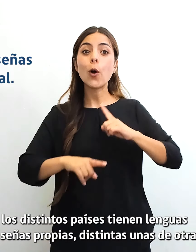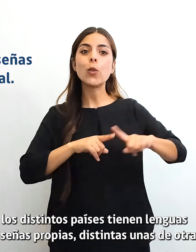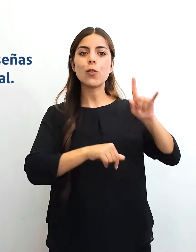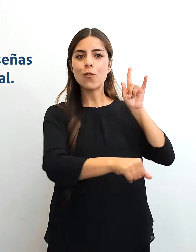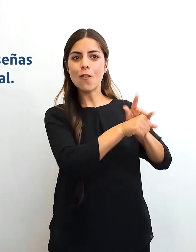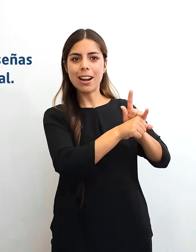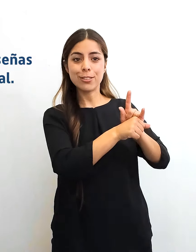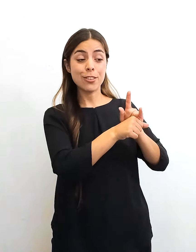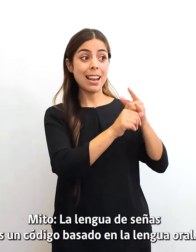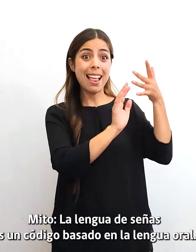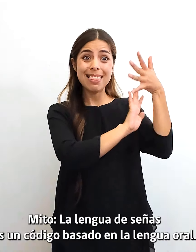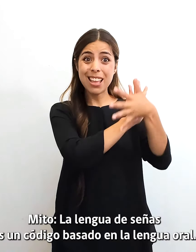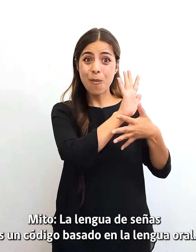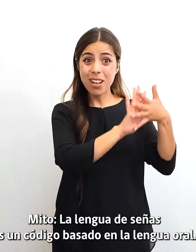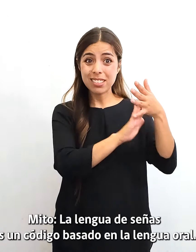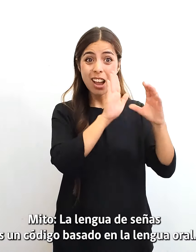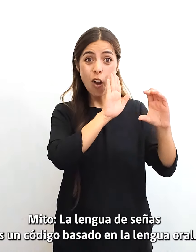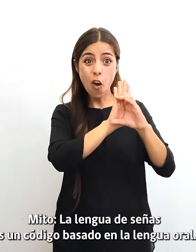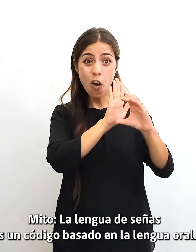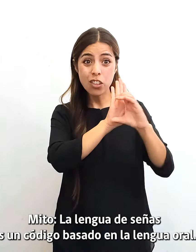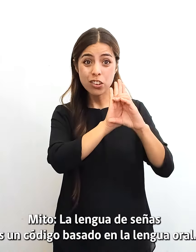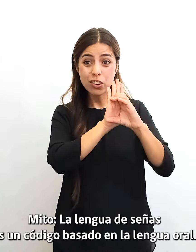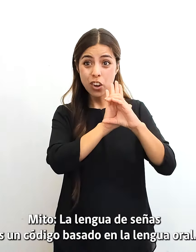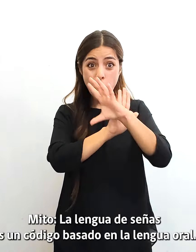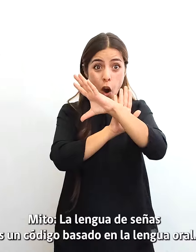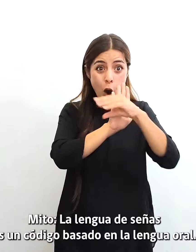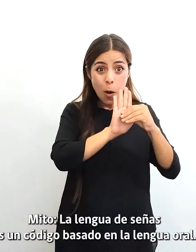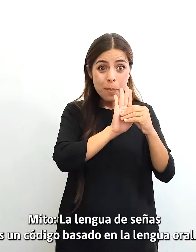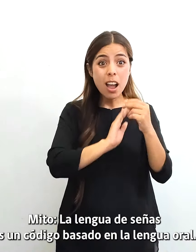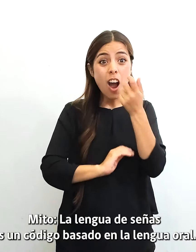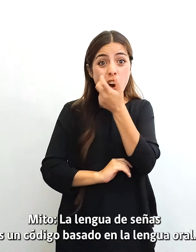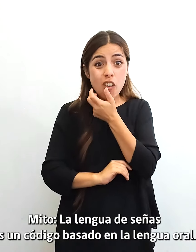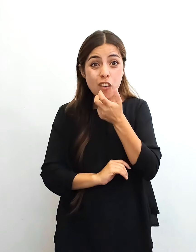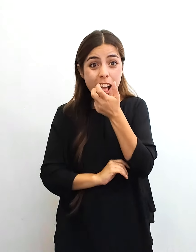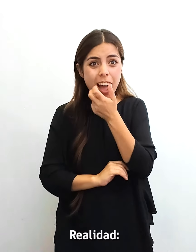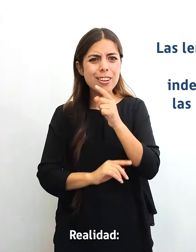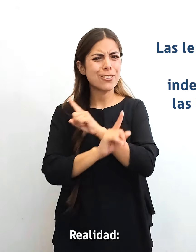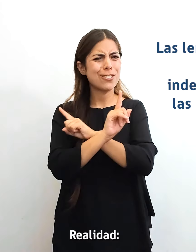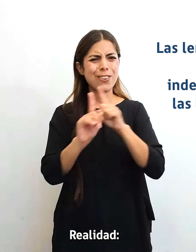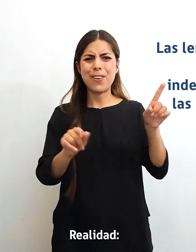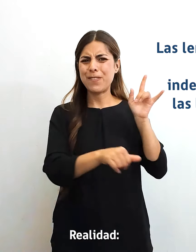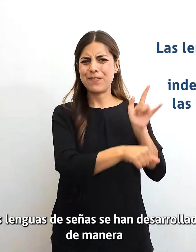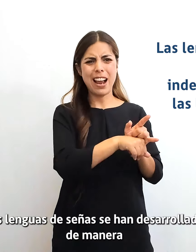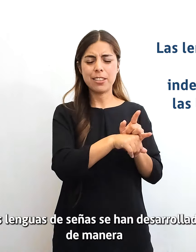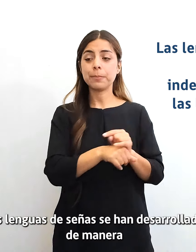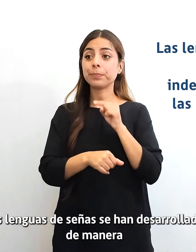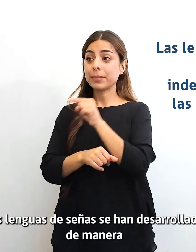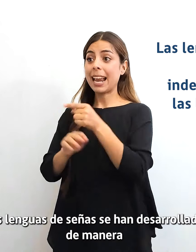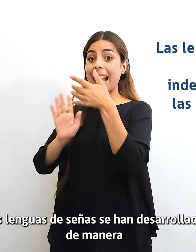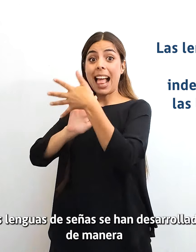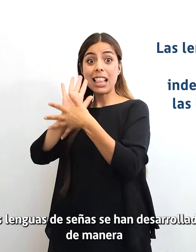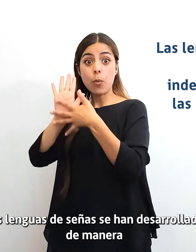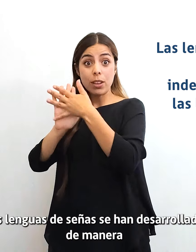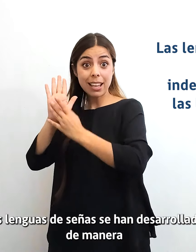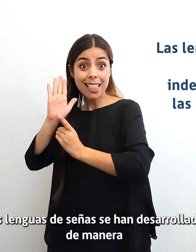otras. Mito, la lengua de señas es un código basado en la lengua oral. Realidad, las lenguas de señas se han desarrollado de